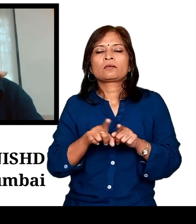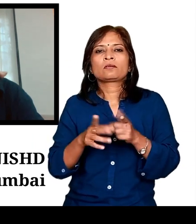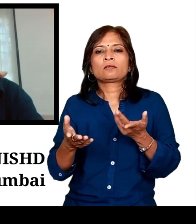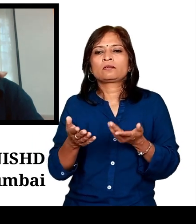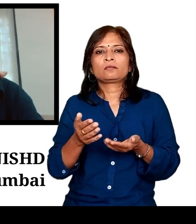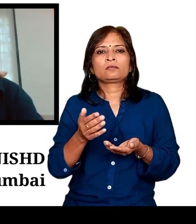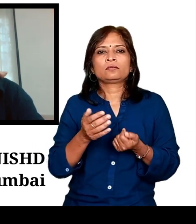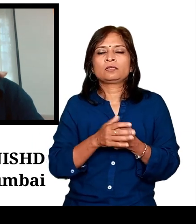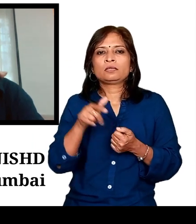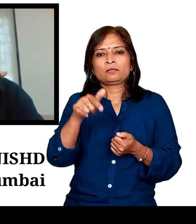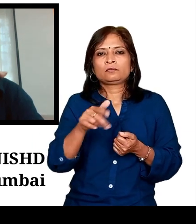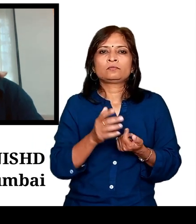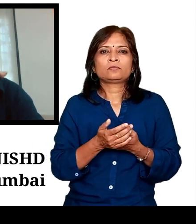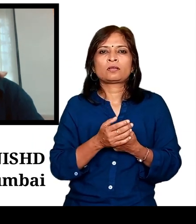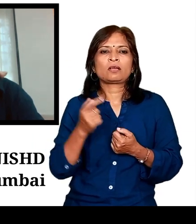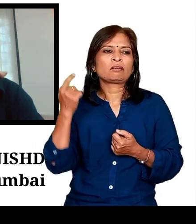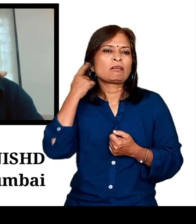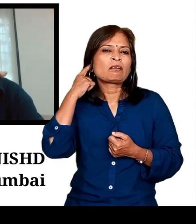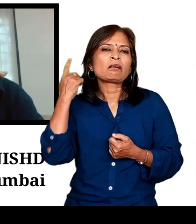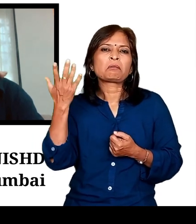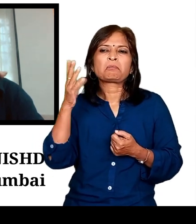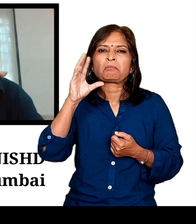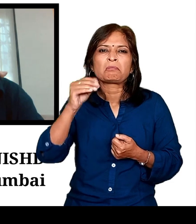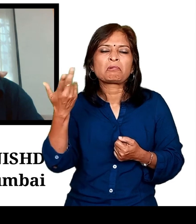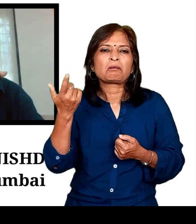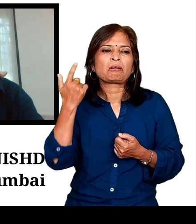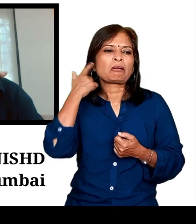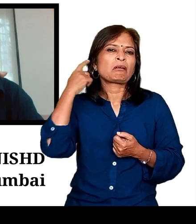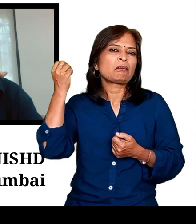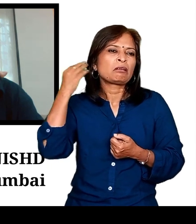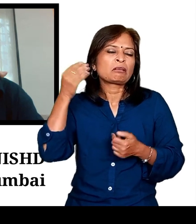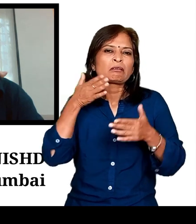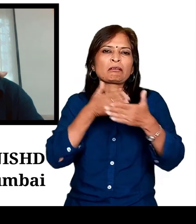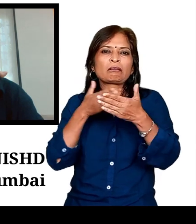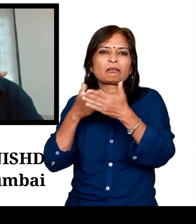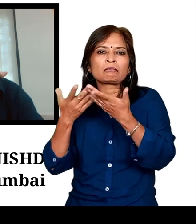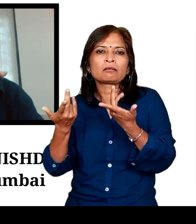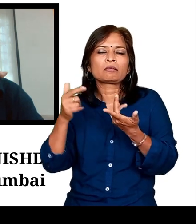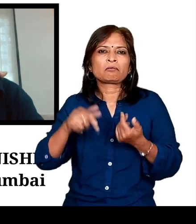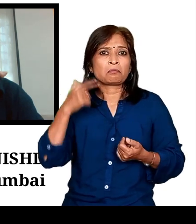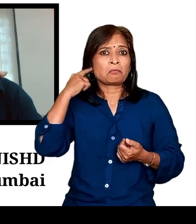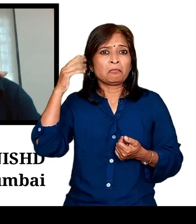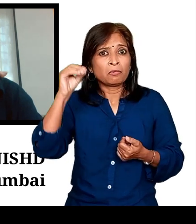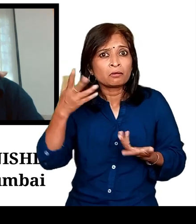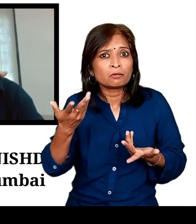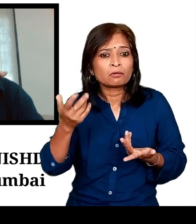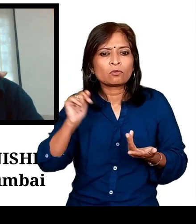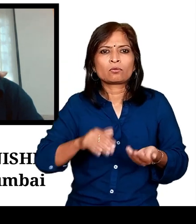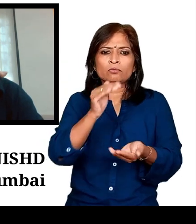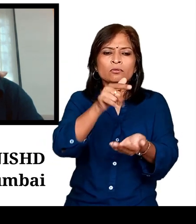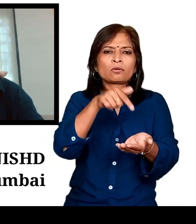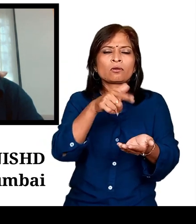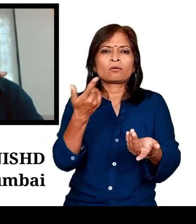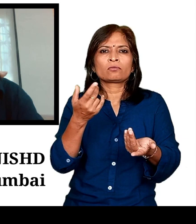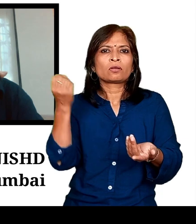जो हियरिंग में प्रॉब्लम आ रही है या वो लॉस है या फिर जो बच्चा है उसको हियरिंग में कुछ